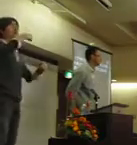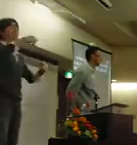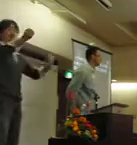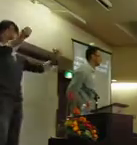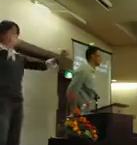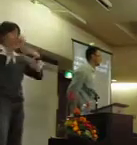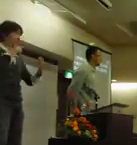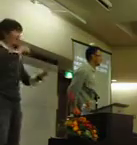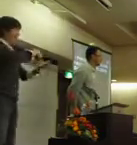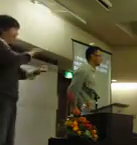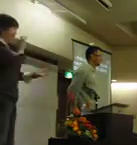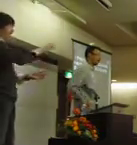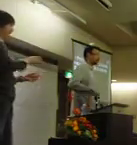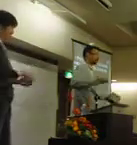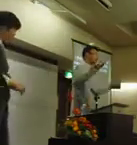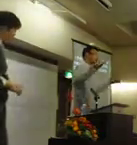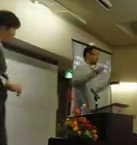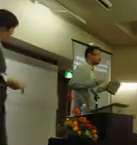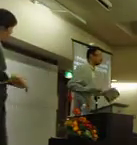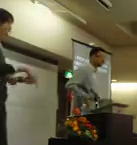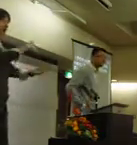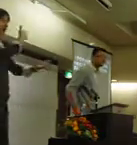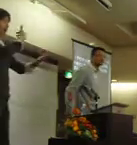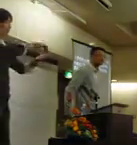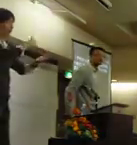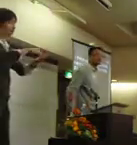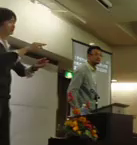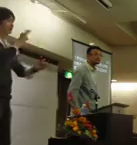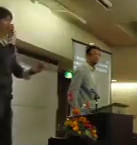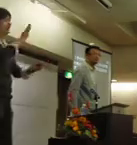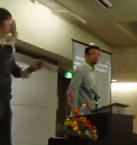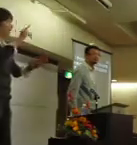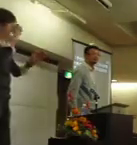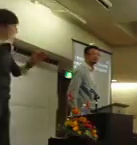けないんですか。ありえない話ですよ。